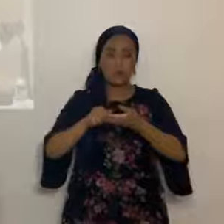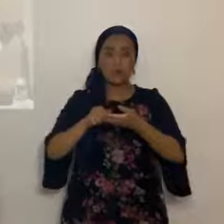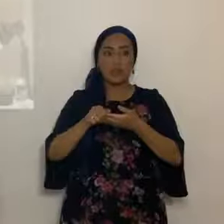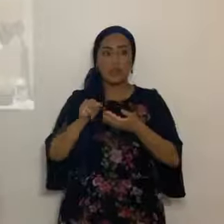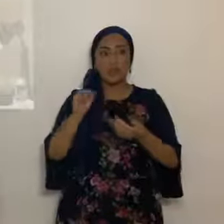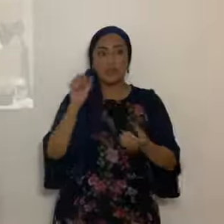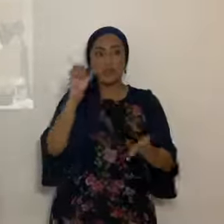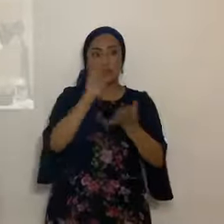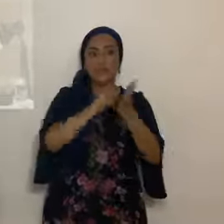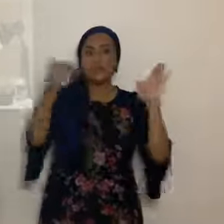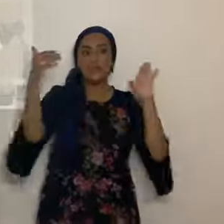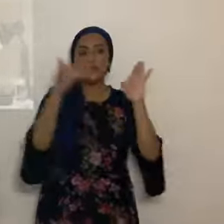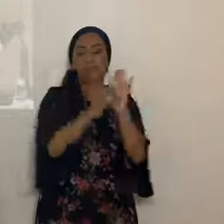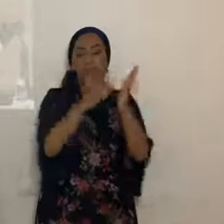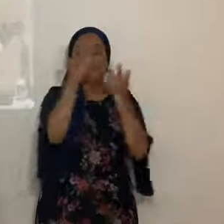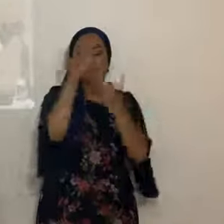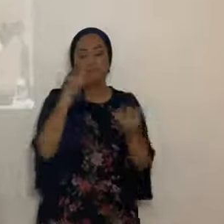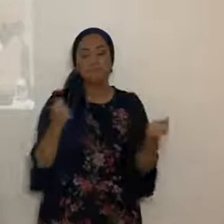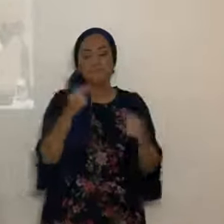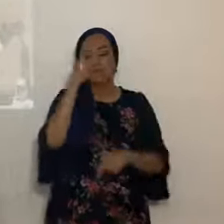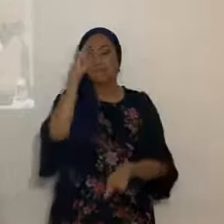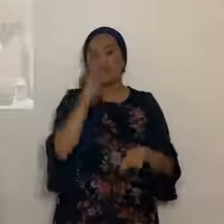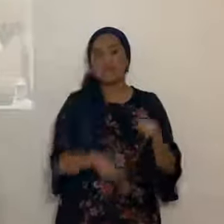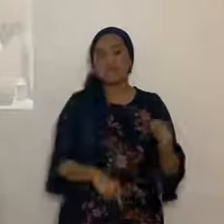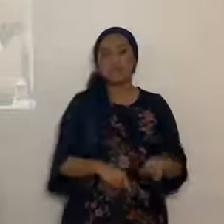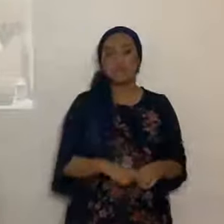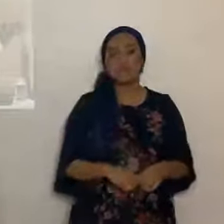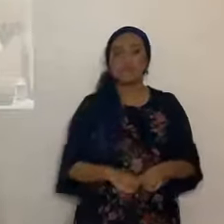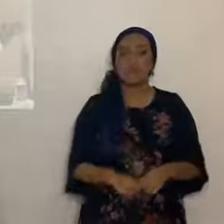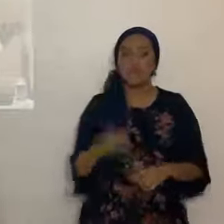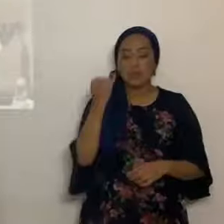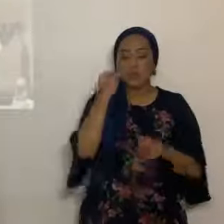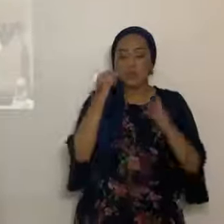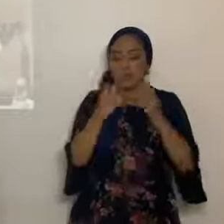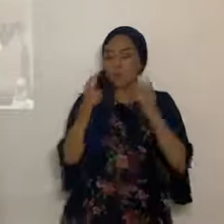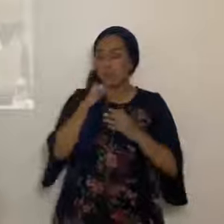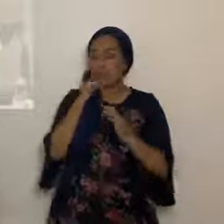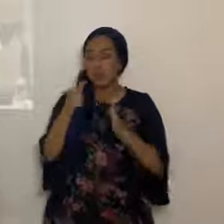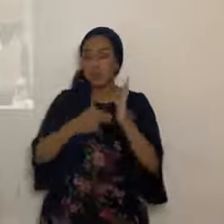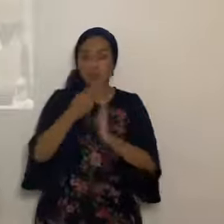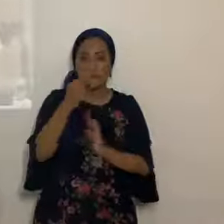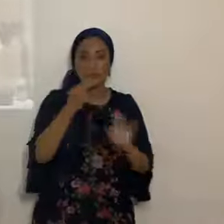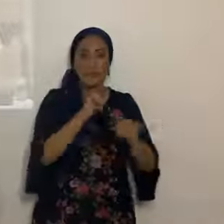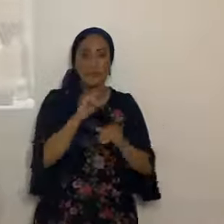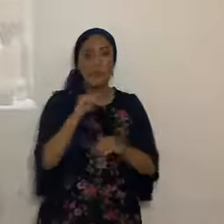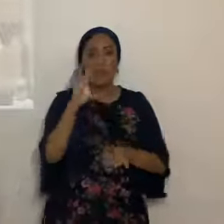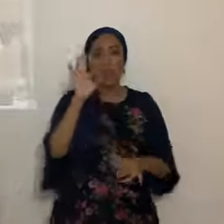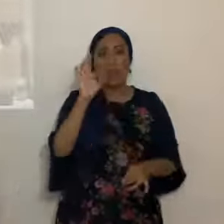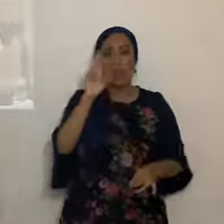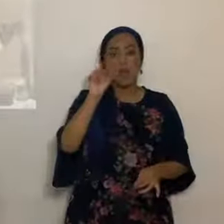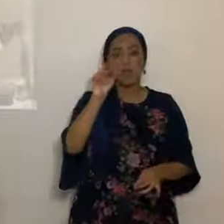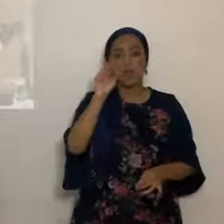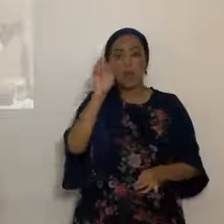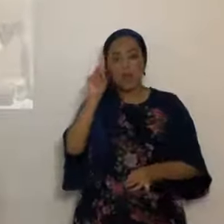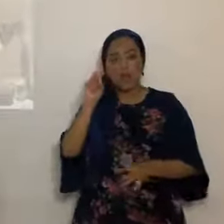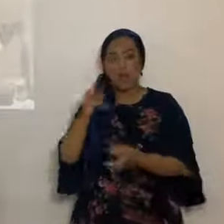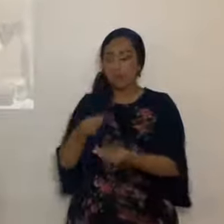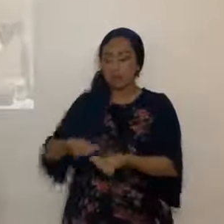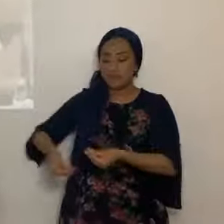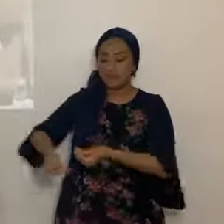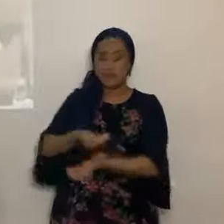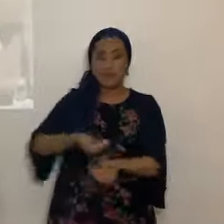eso evita que llegue la sanidad. El no ser honesto también incluye el fraude, porque el